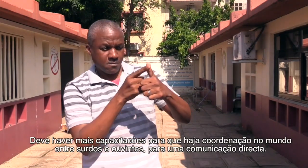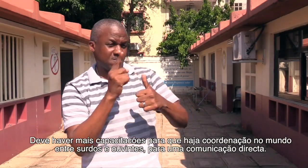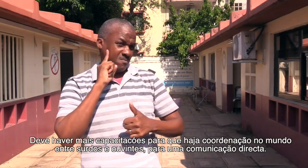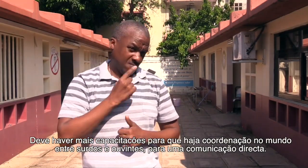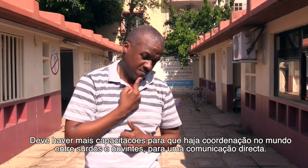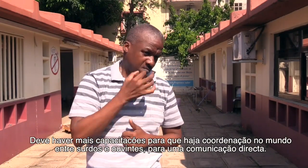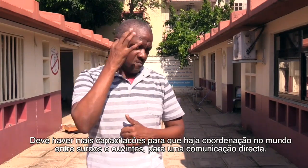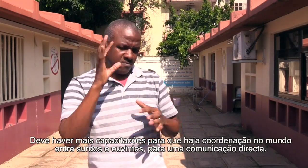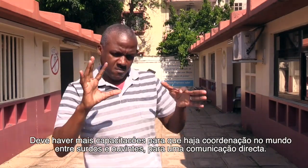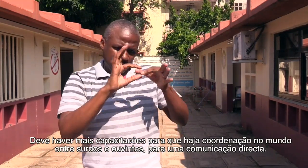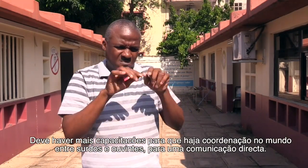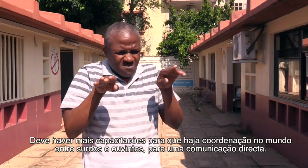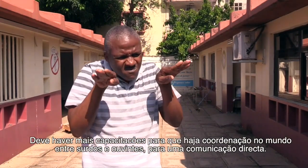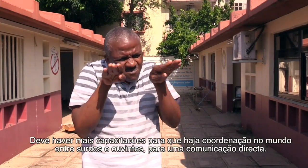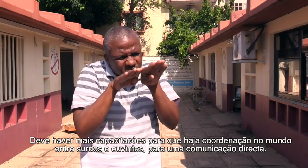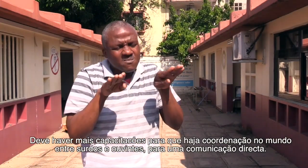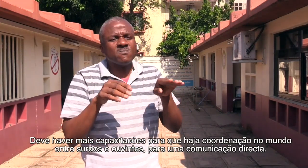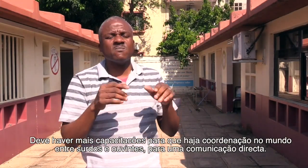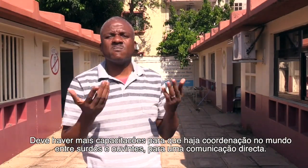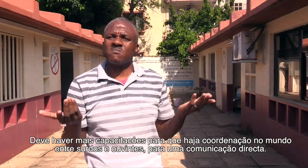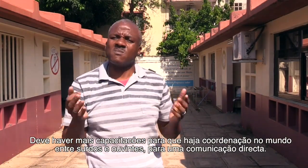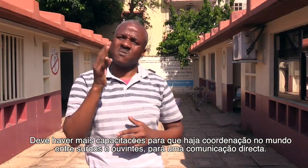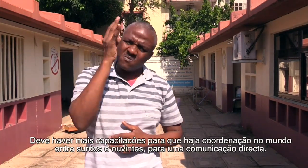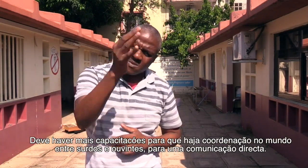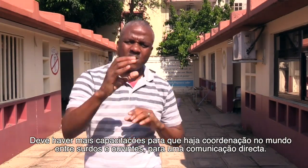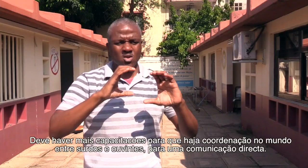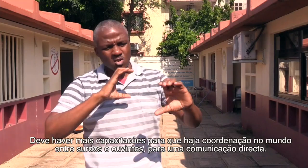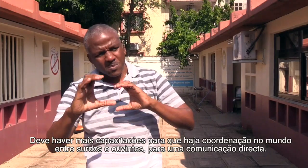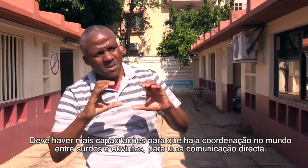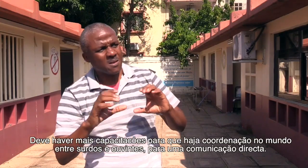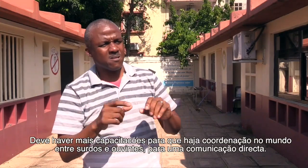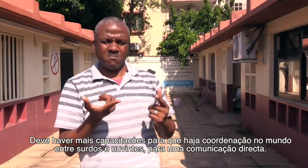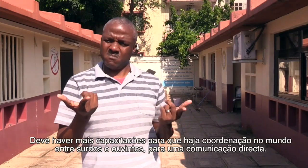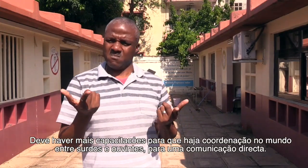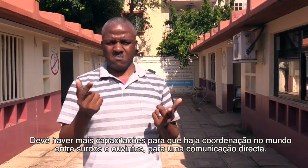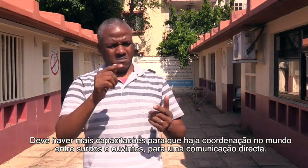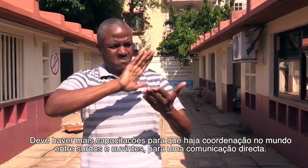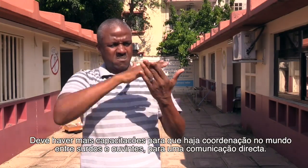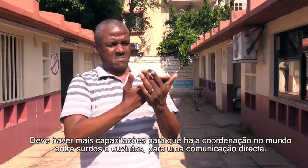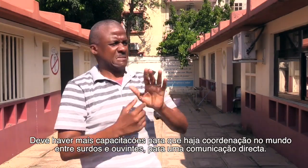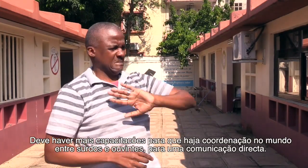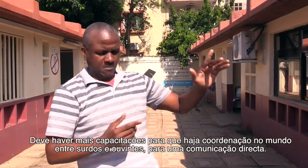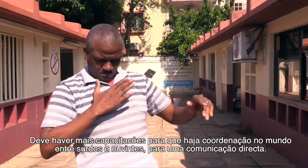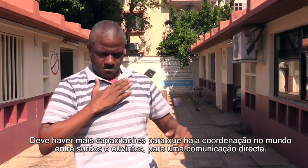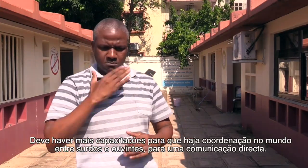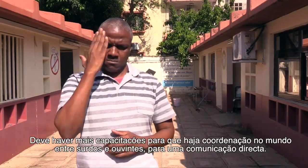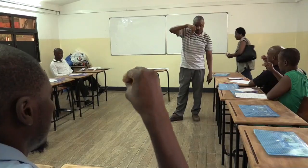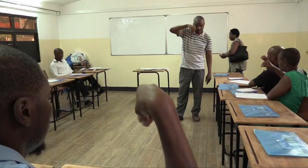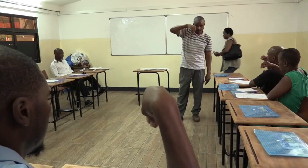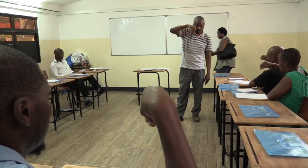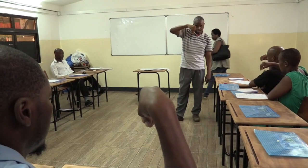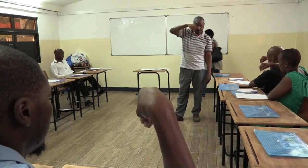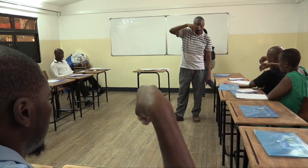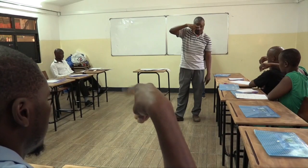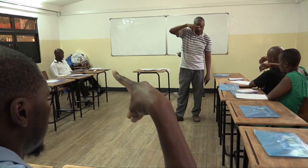coordenação no mundo. Entre surdos e ouvintes, também deve haver comunicação direita, sem auxílio do intérprete.